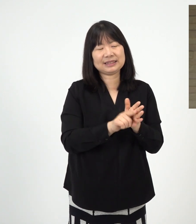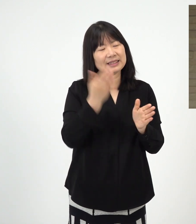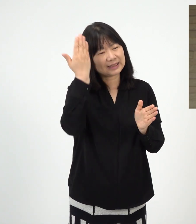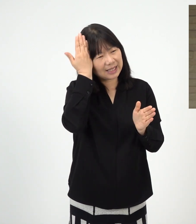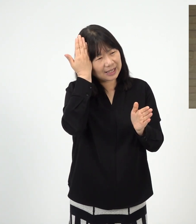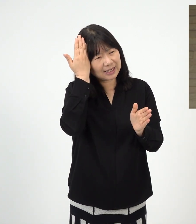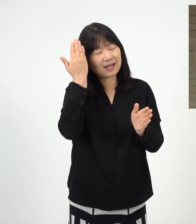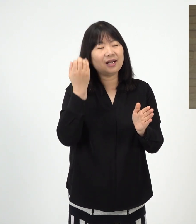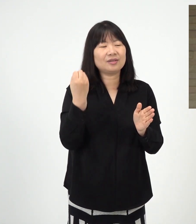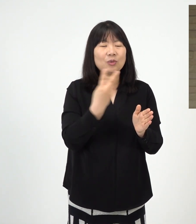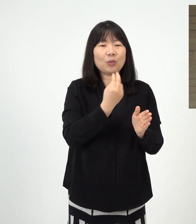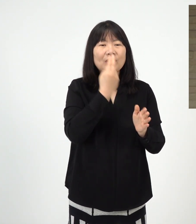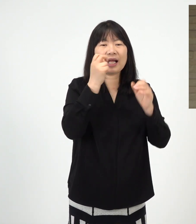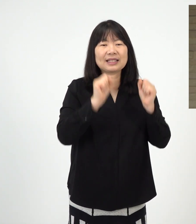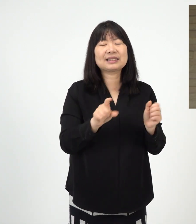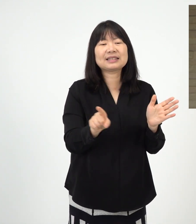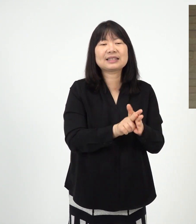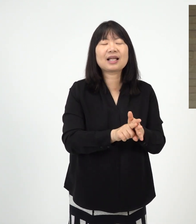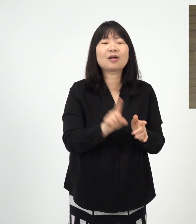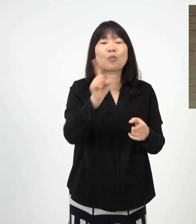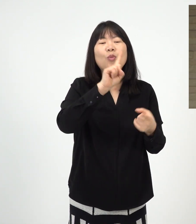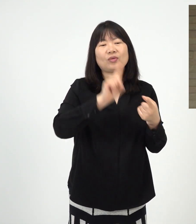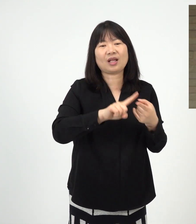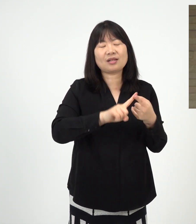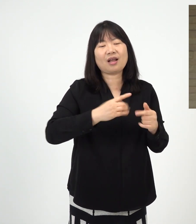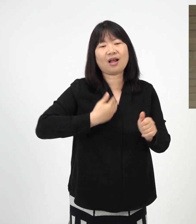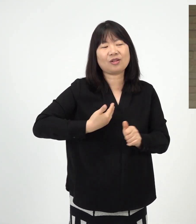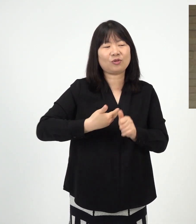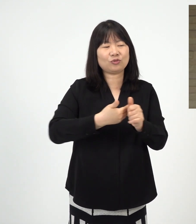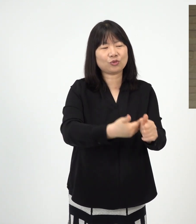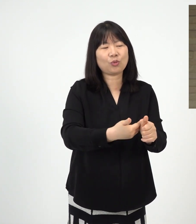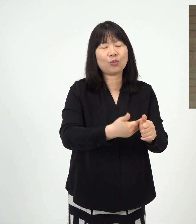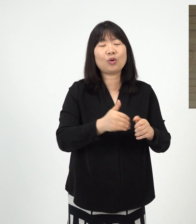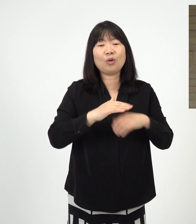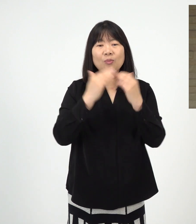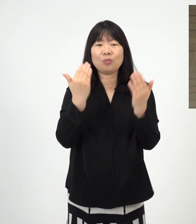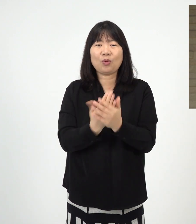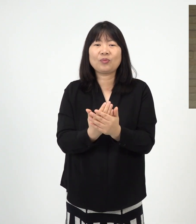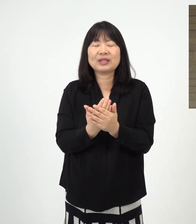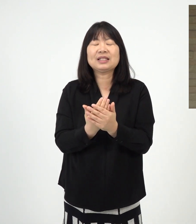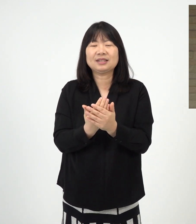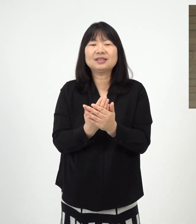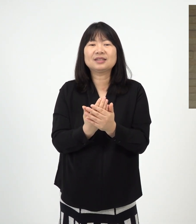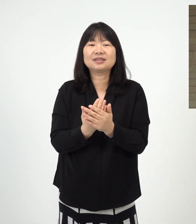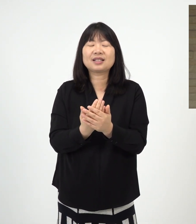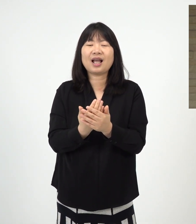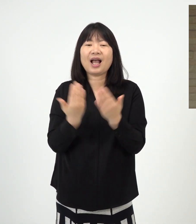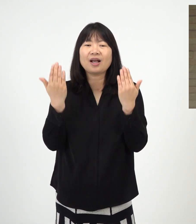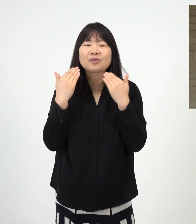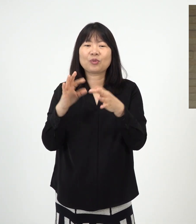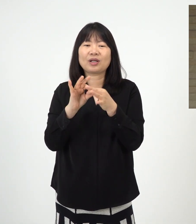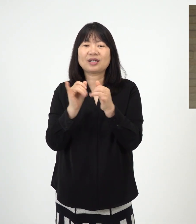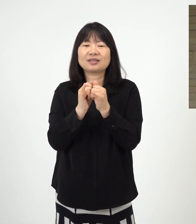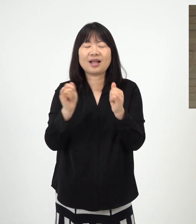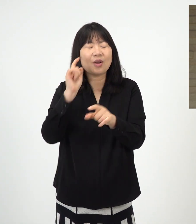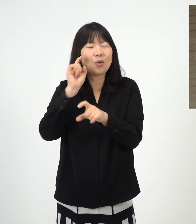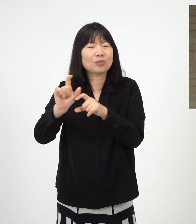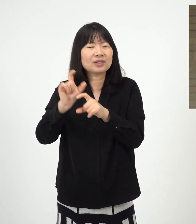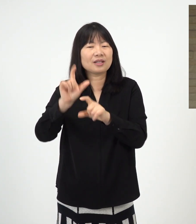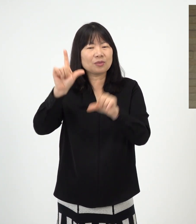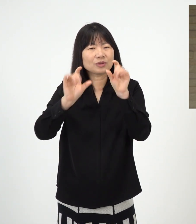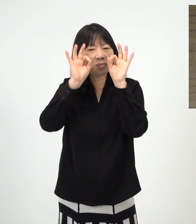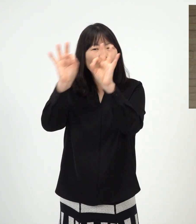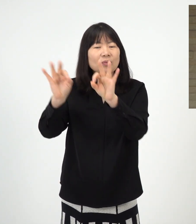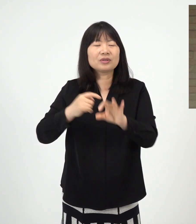살아있는 신앙은 과연 어떤 것일까? 그 모든 스텝들이 고민하는 현장을 보면서 제가 정말